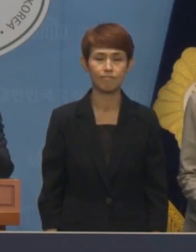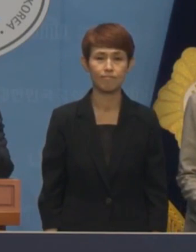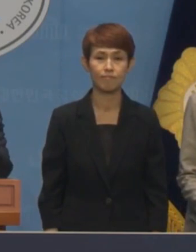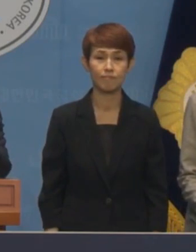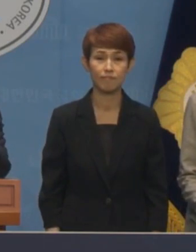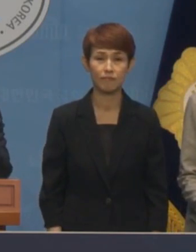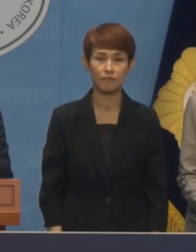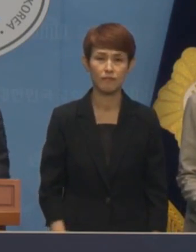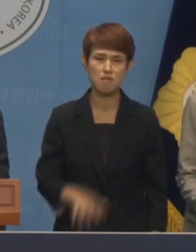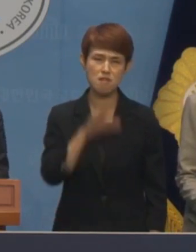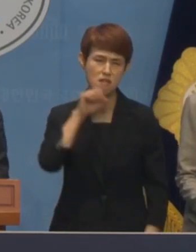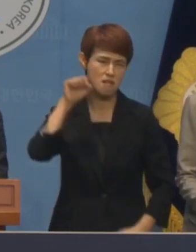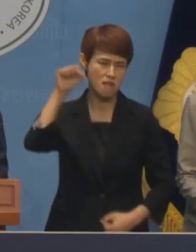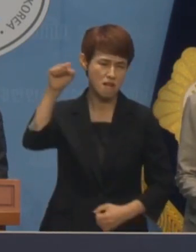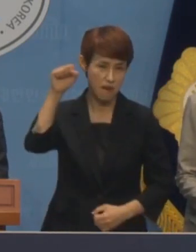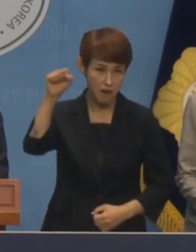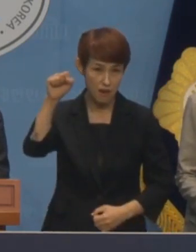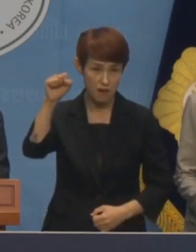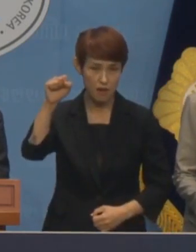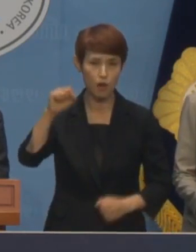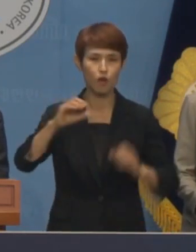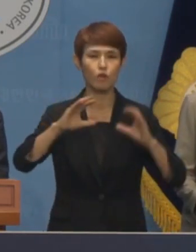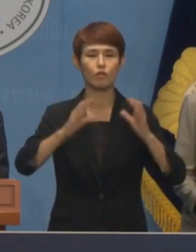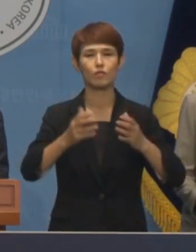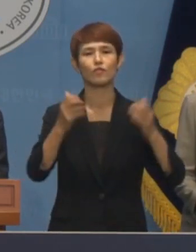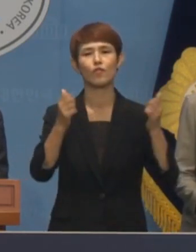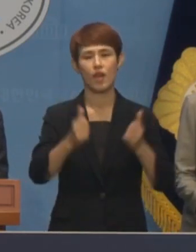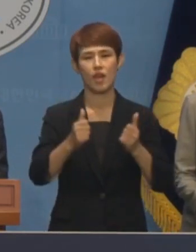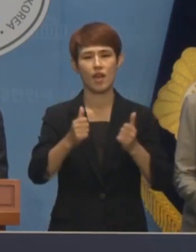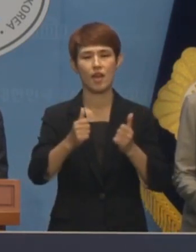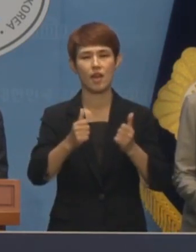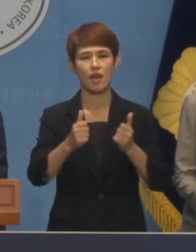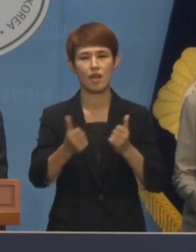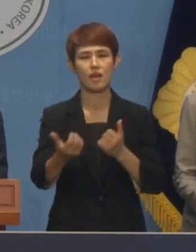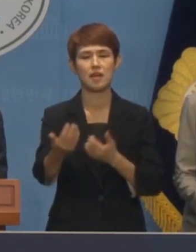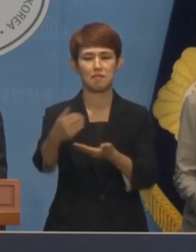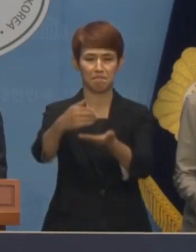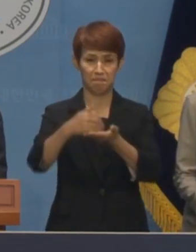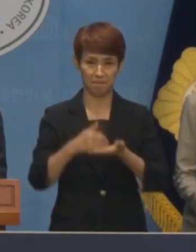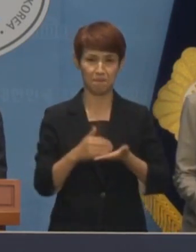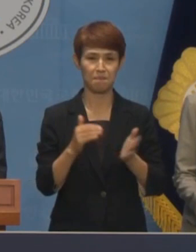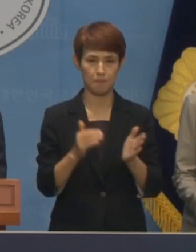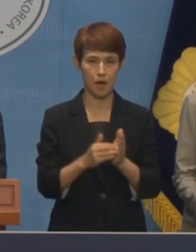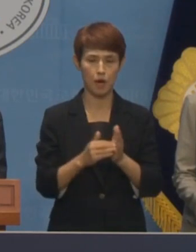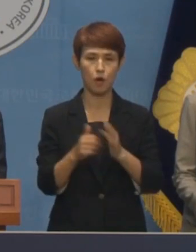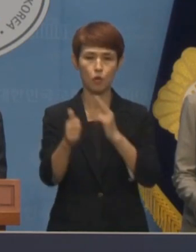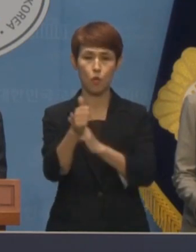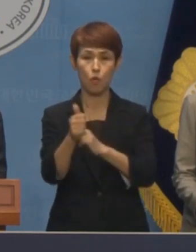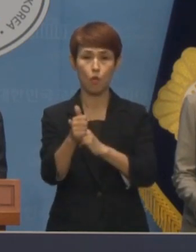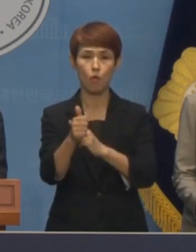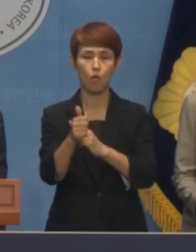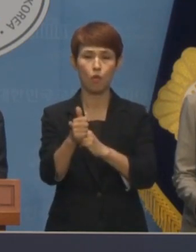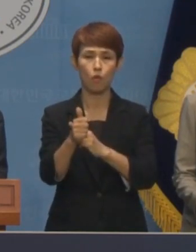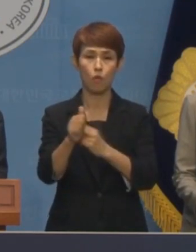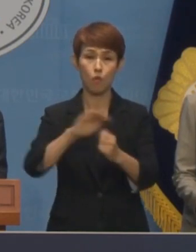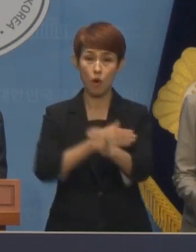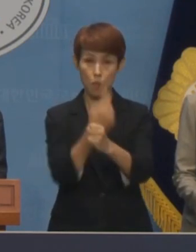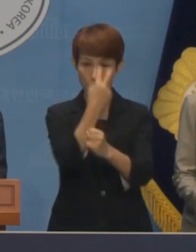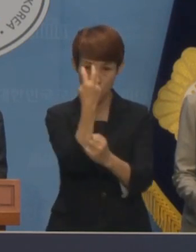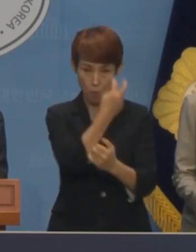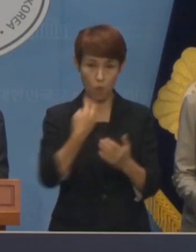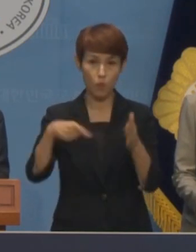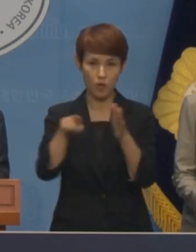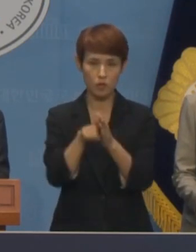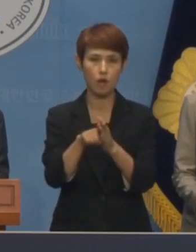다행히 그 목소리가 민의의 전당인 국회에 닿아 빠르게 교권 보호를 위한 법률안 개정이